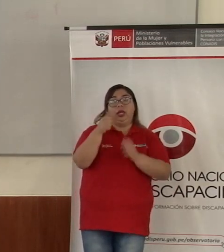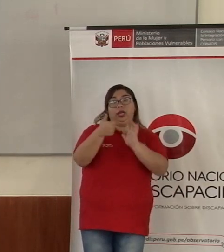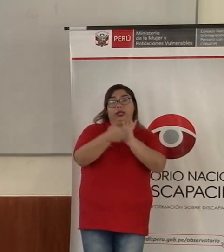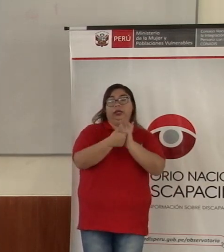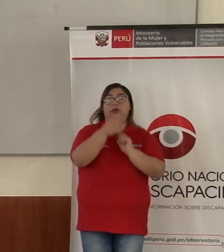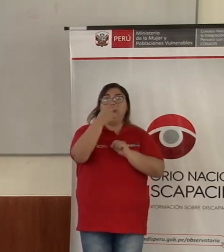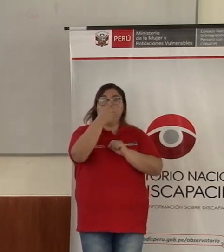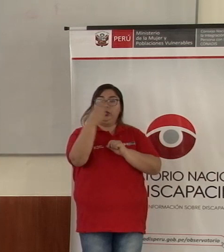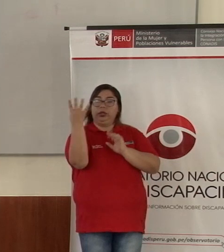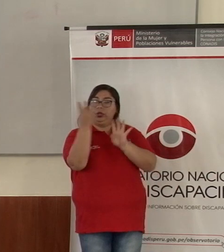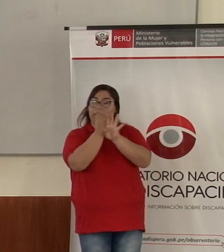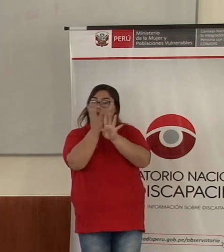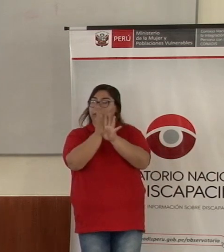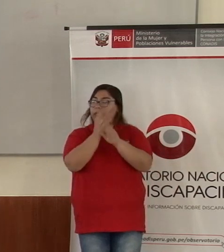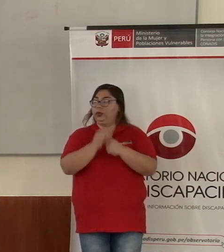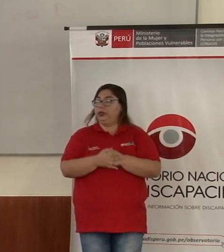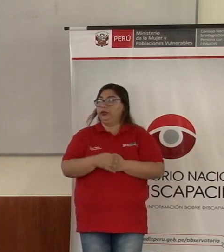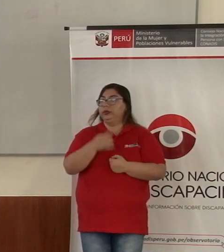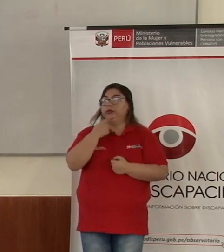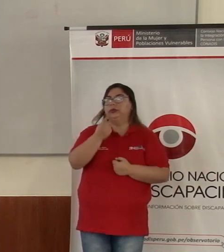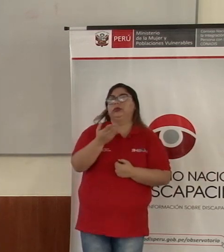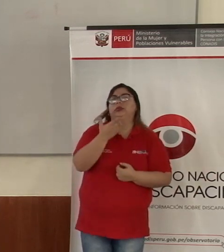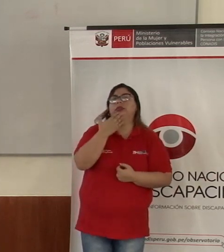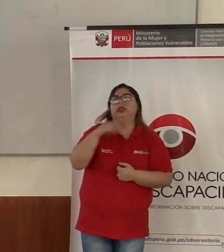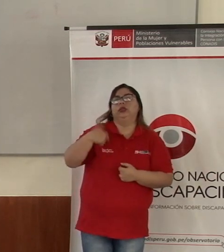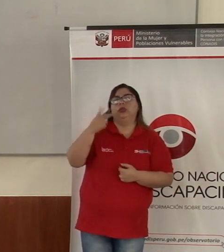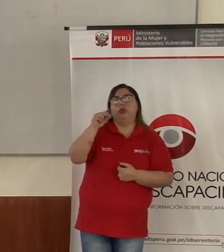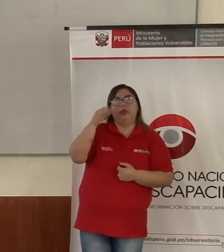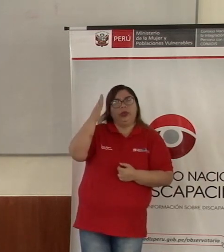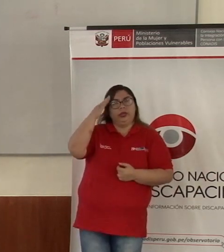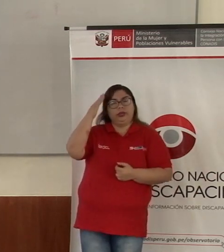44 sobre los relativamente incapaces.